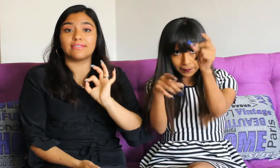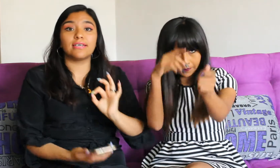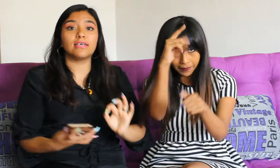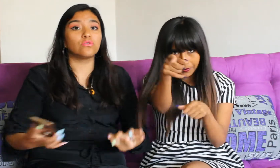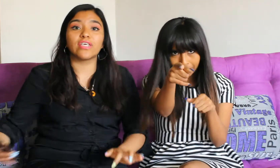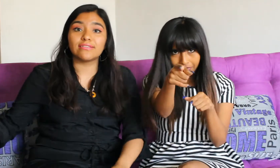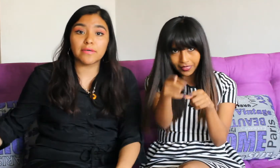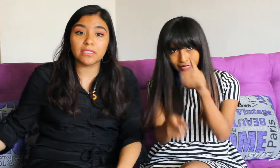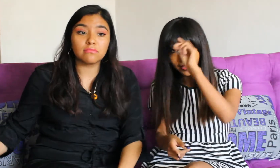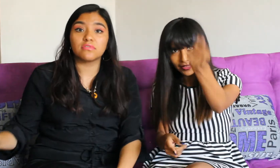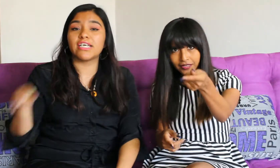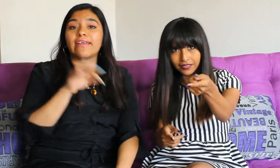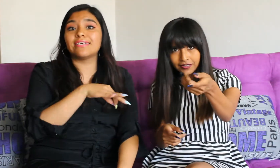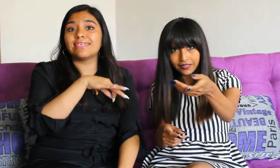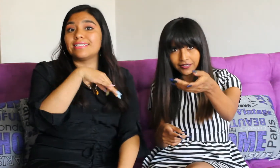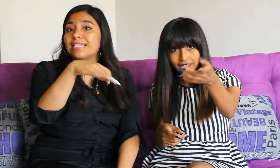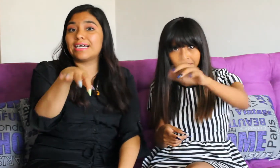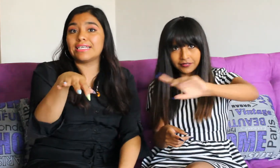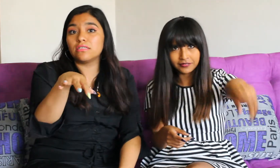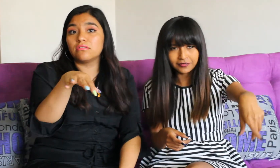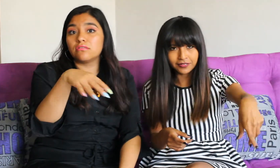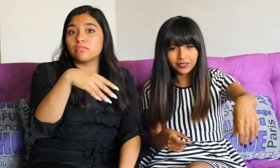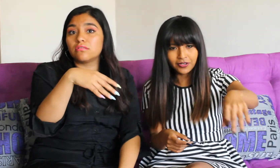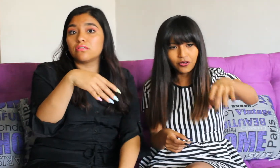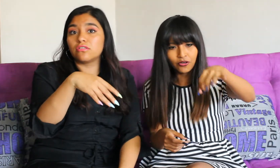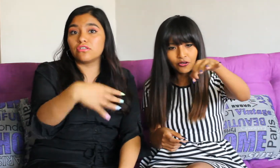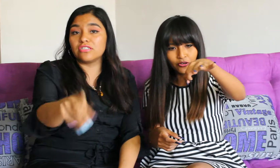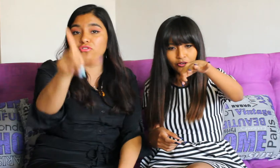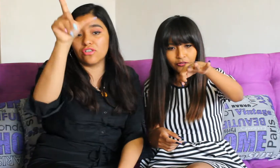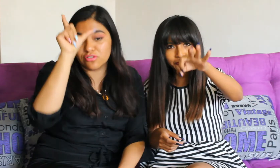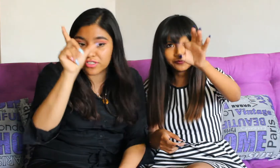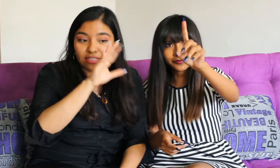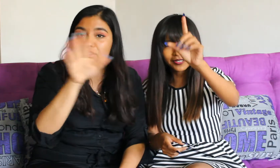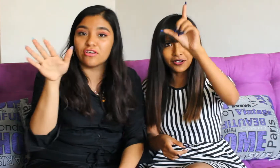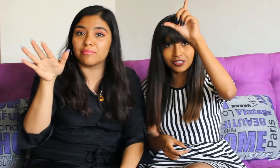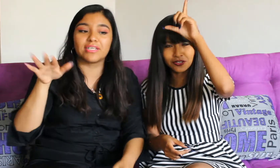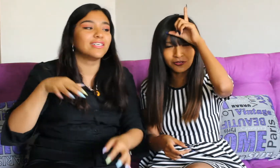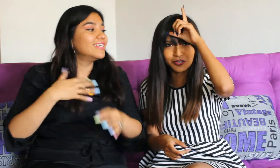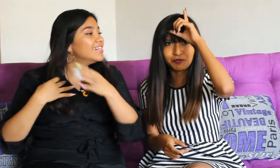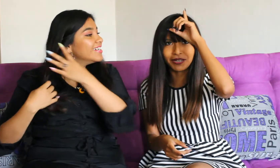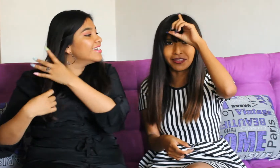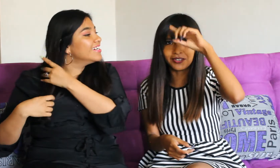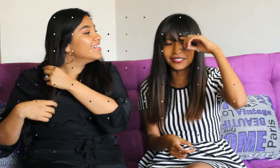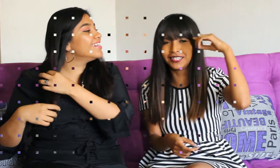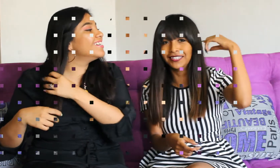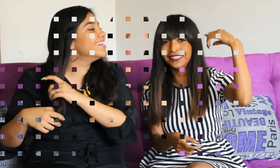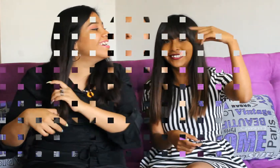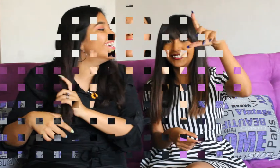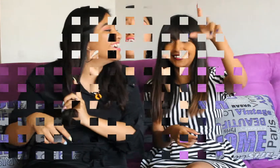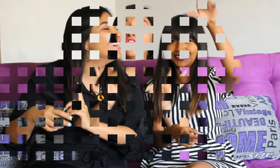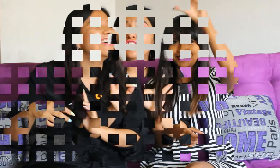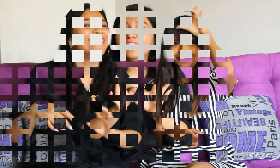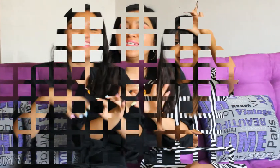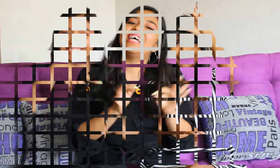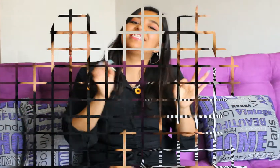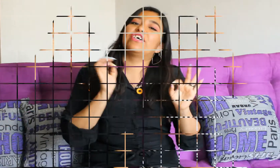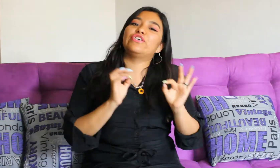que ustedes saben si arriesgan y ganan. O si son unos losers que no lo o si son unos perdedores. Después... sacó